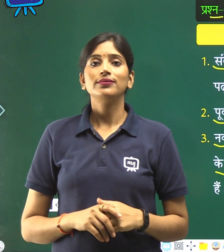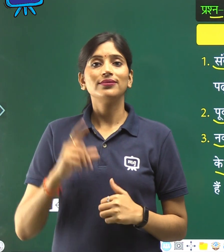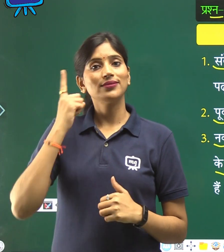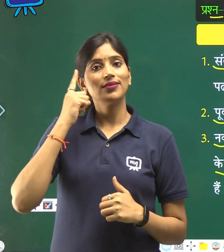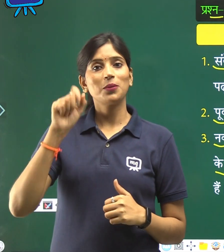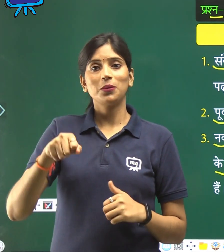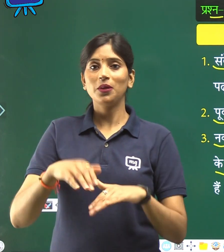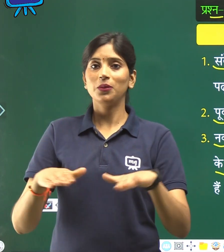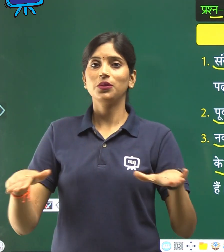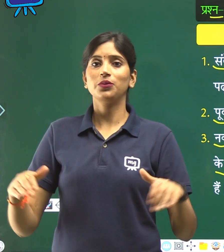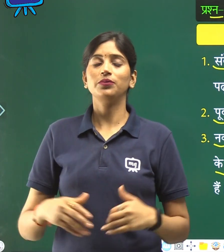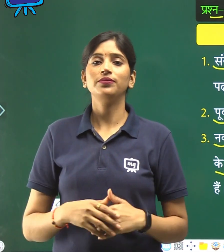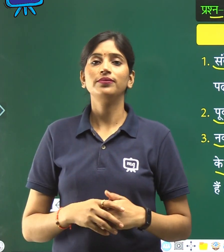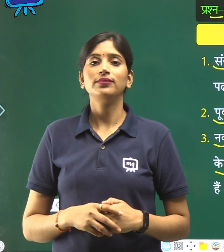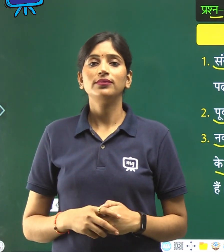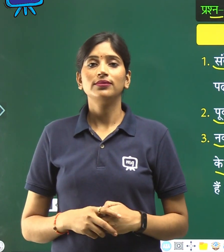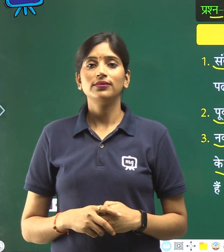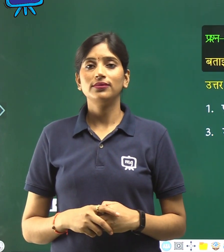समझ में आया बच्चों?